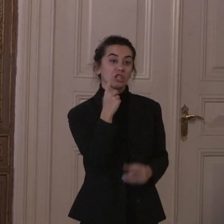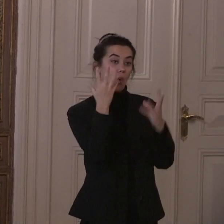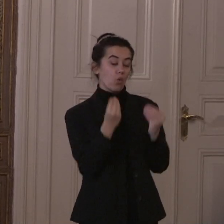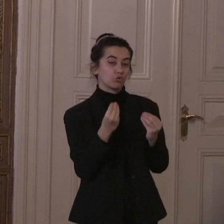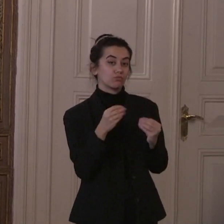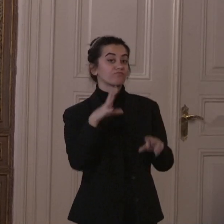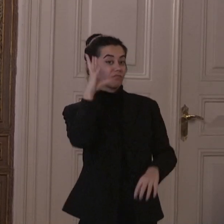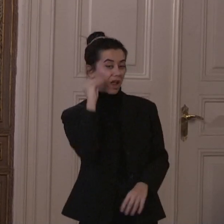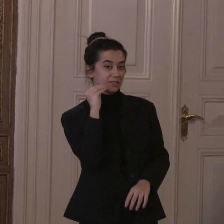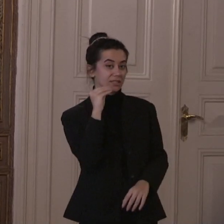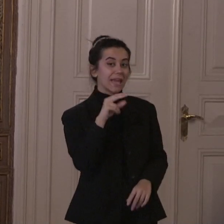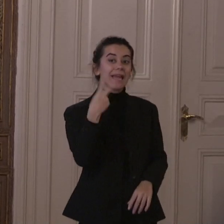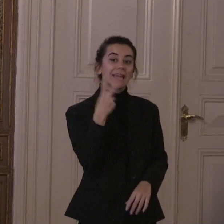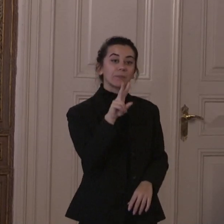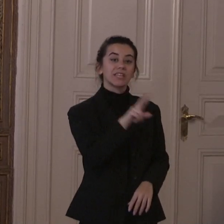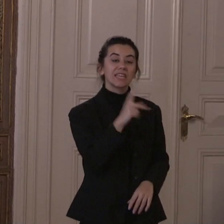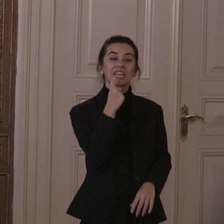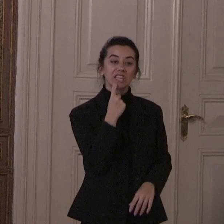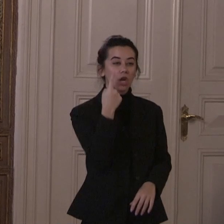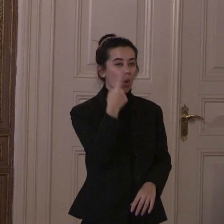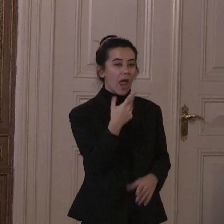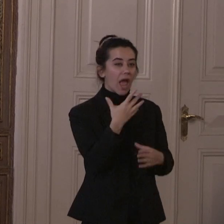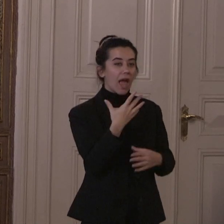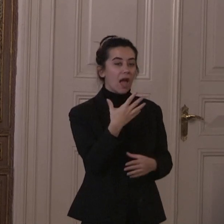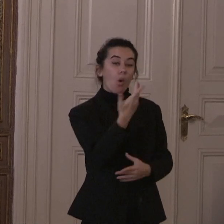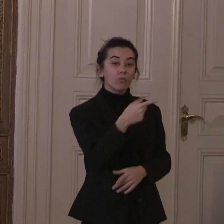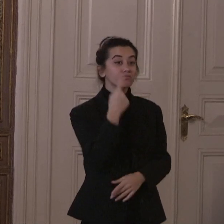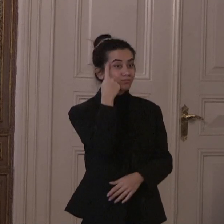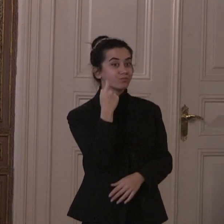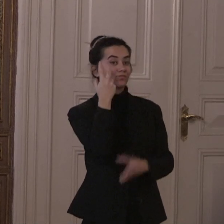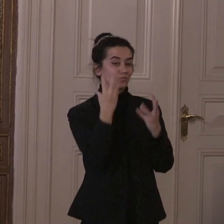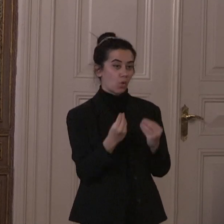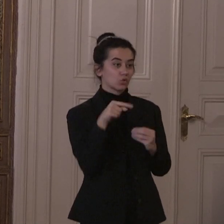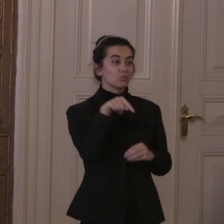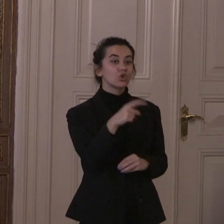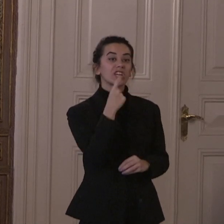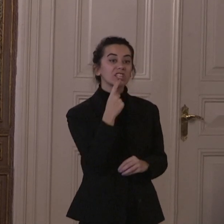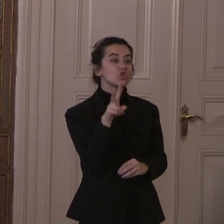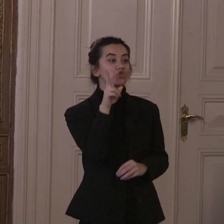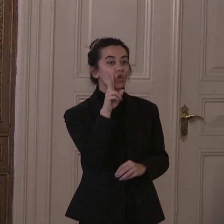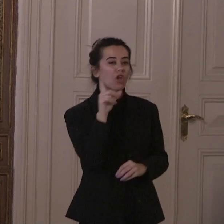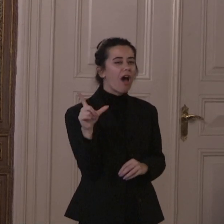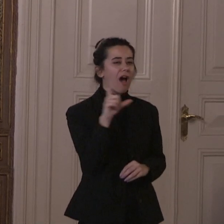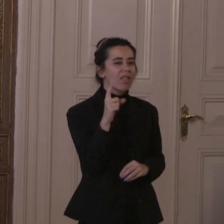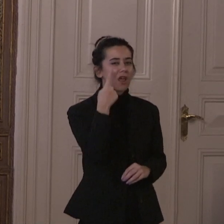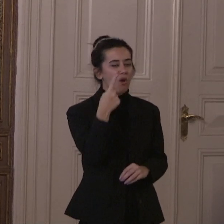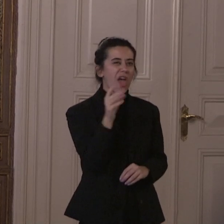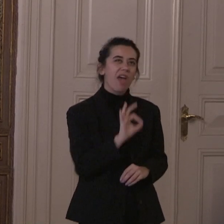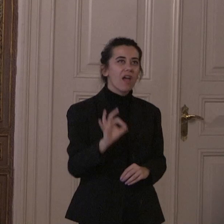ederken 2002 yılında kurulan, yine yılın bu son aylarında Eylül-Ekim